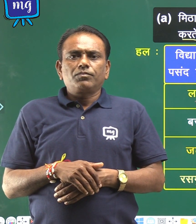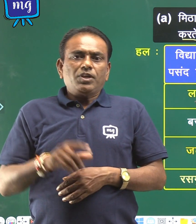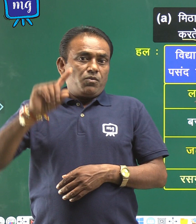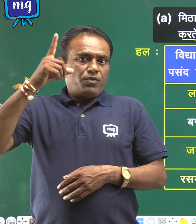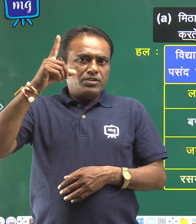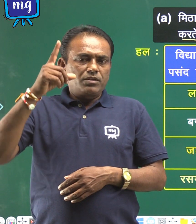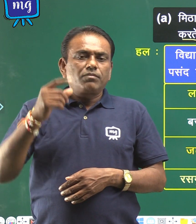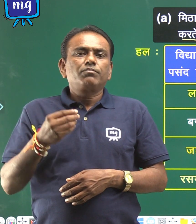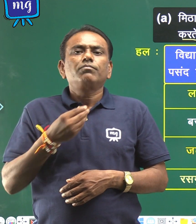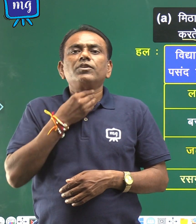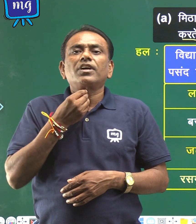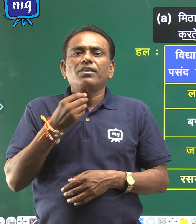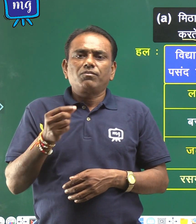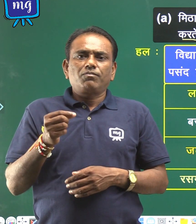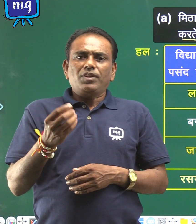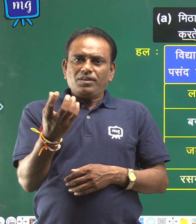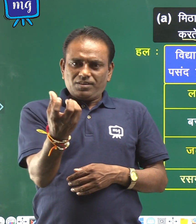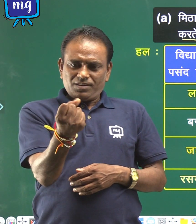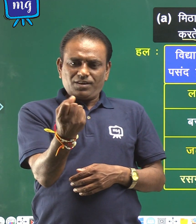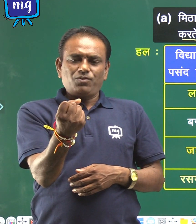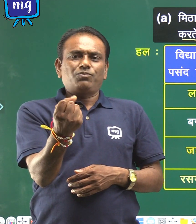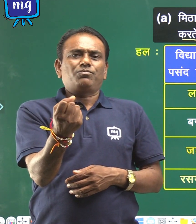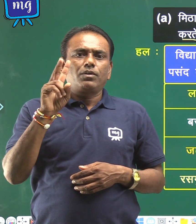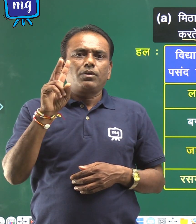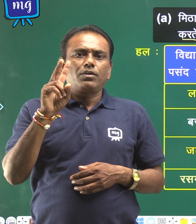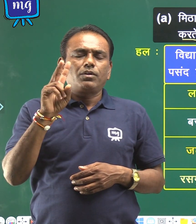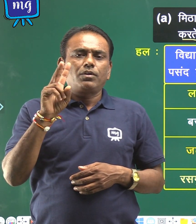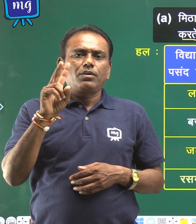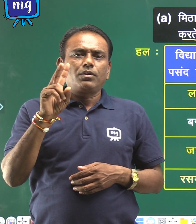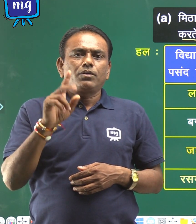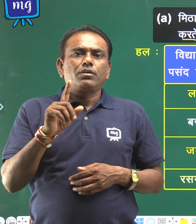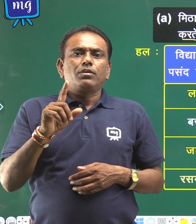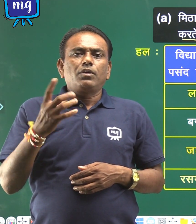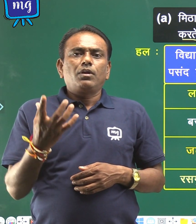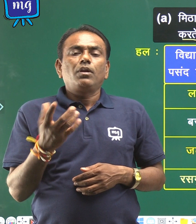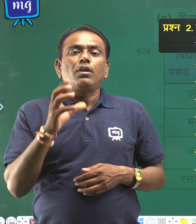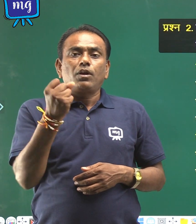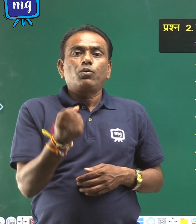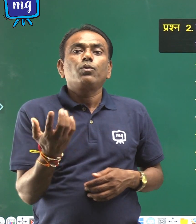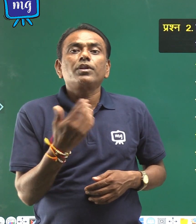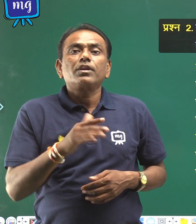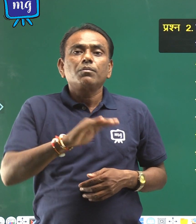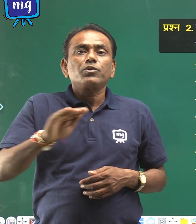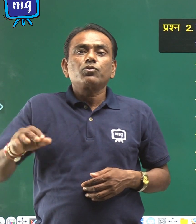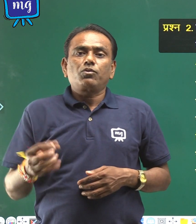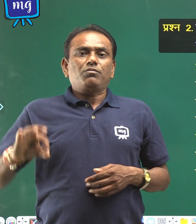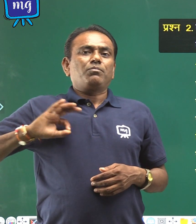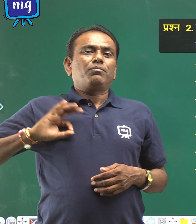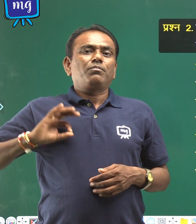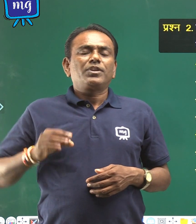सबसे पहले मिठाई आएगी लड्डू। लड्डू कितने बच्चों को पसंद आया?